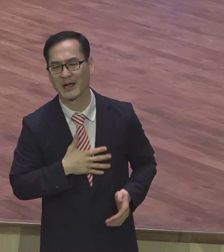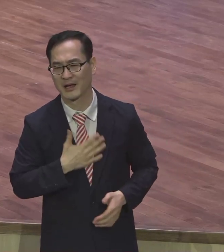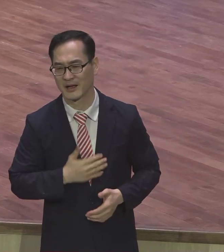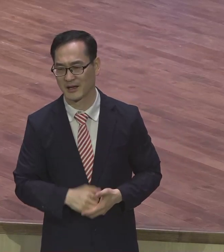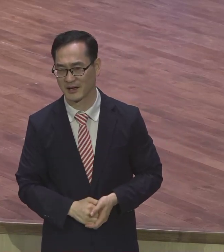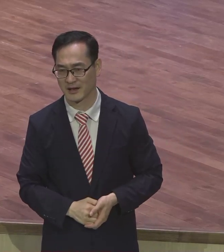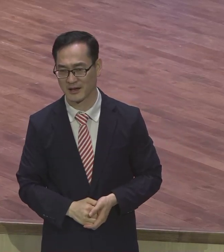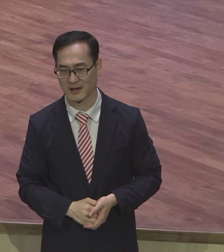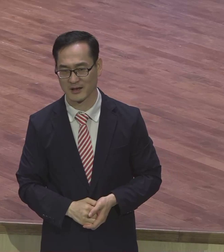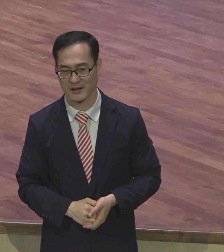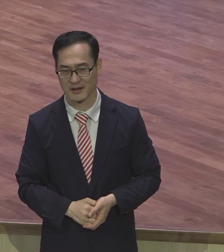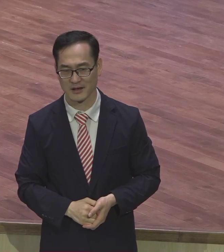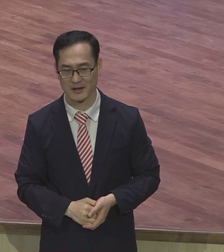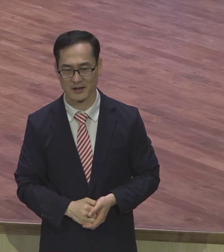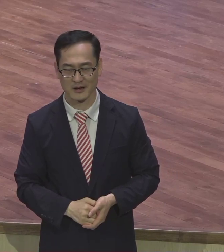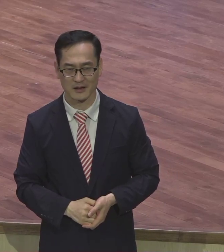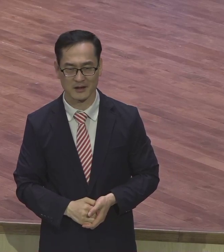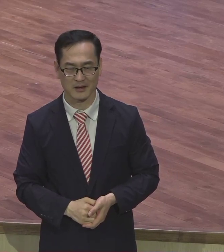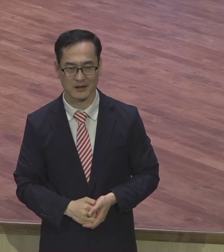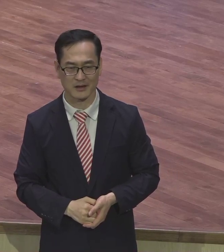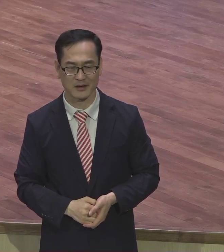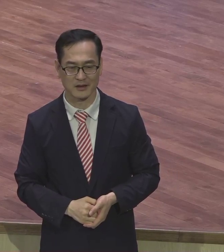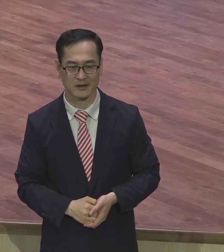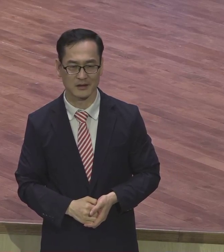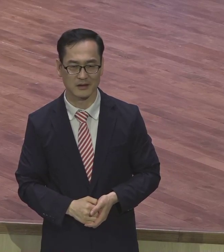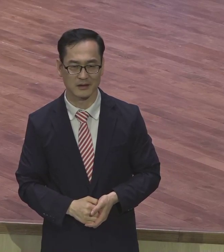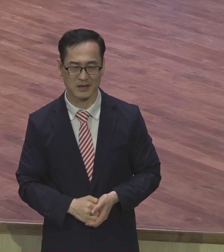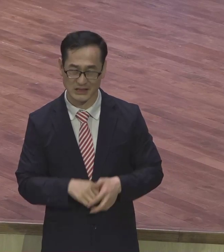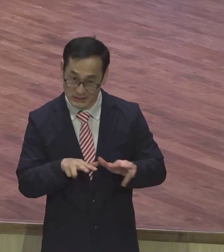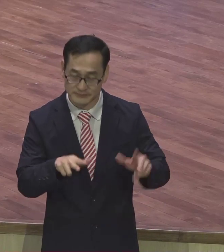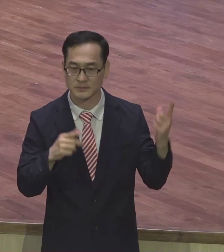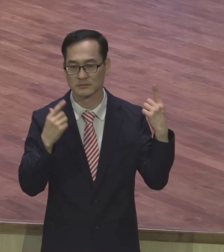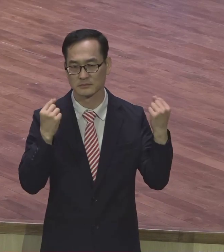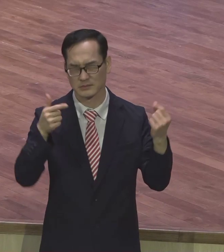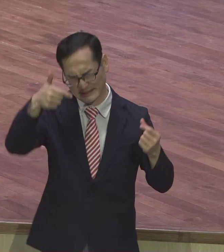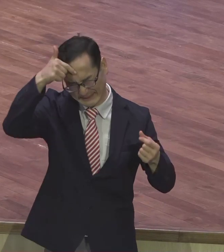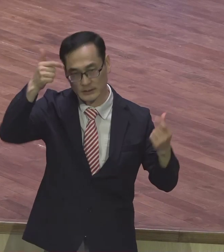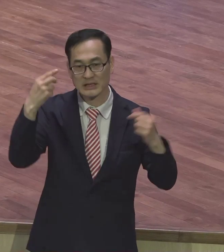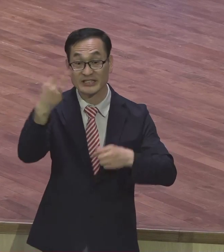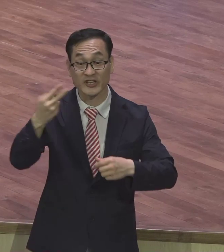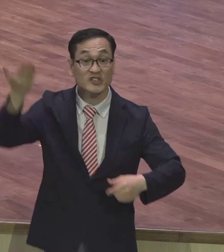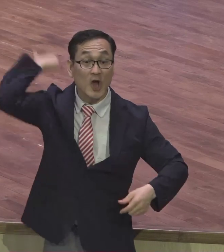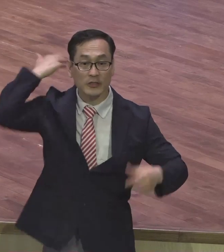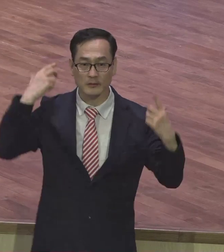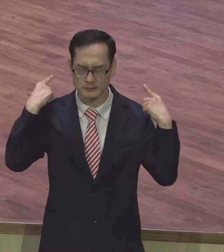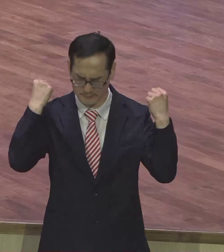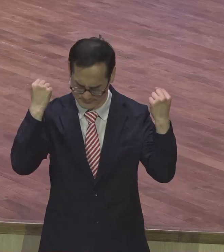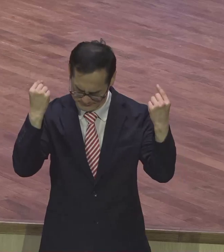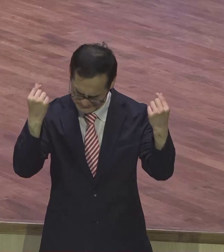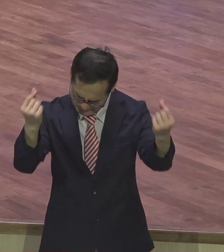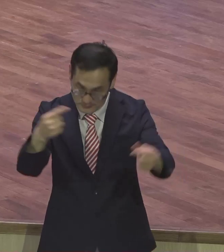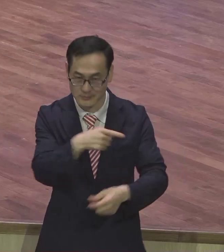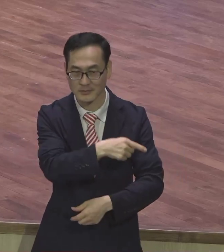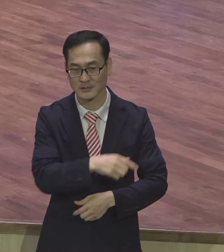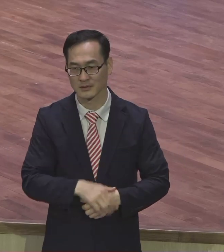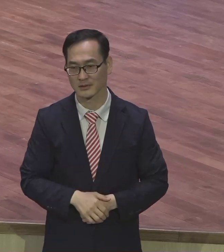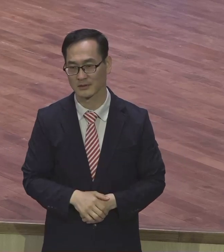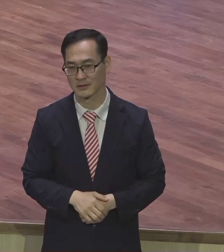막 그러면서 그렇게 보입니다 지금도 지금도 2천 년이 지나 지금도 그러고 있습니다